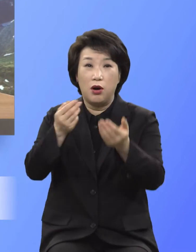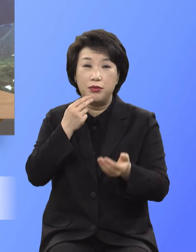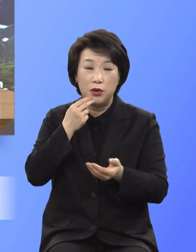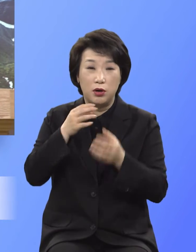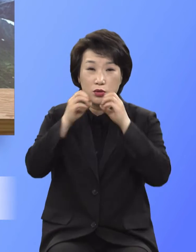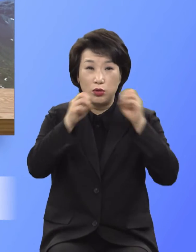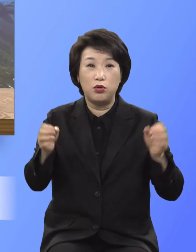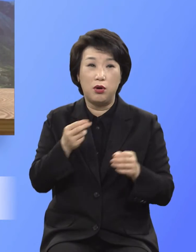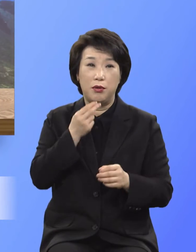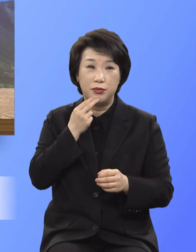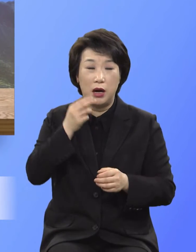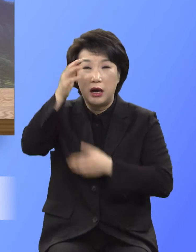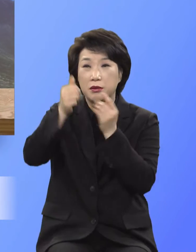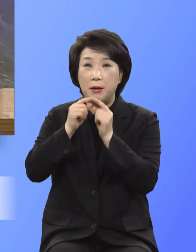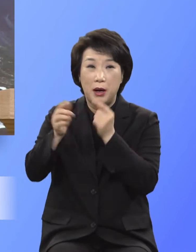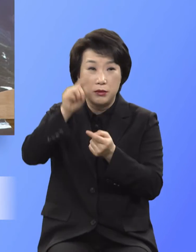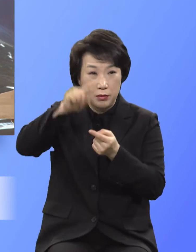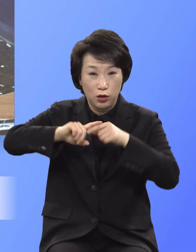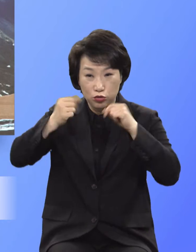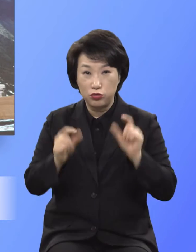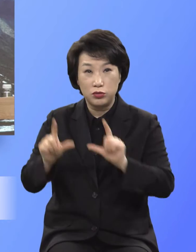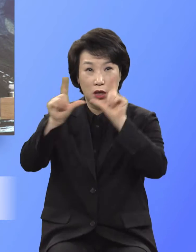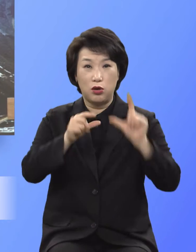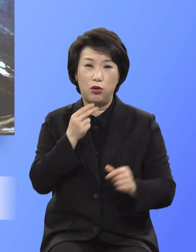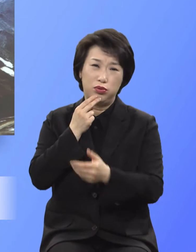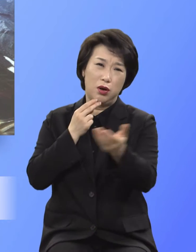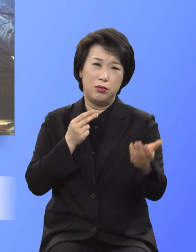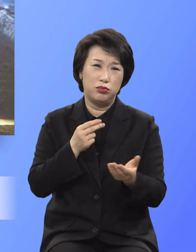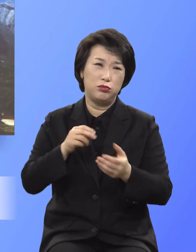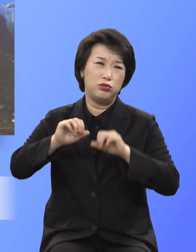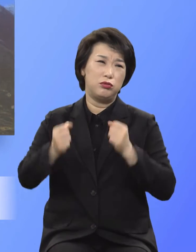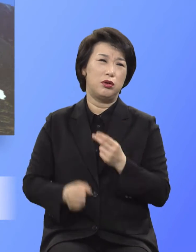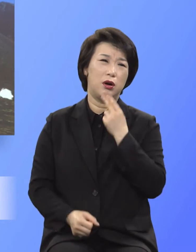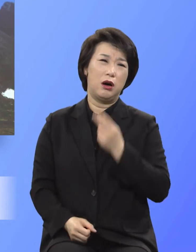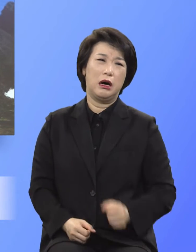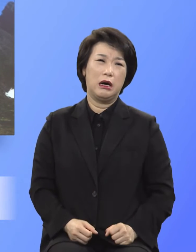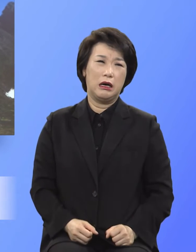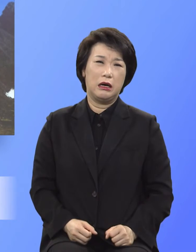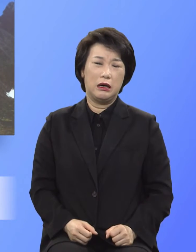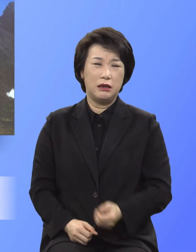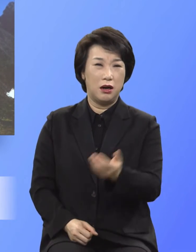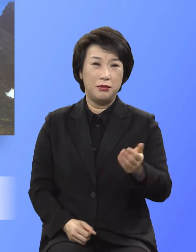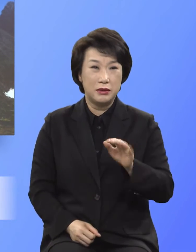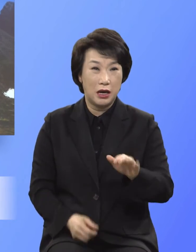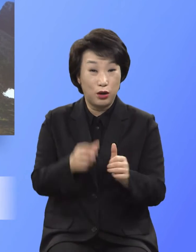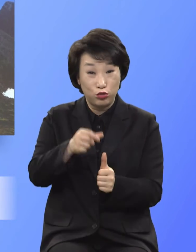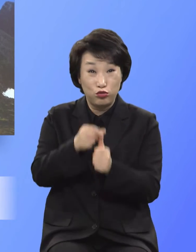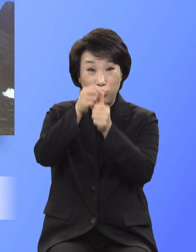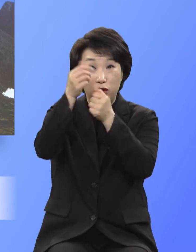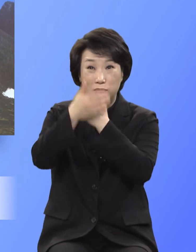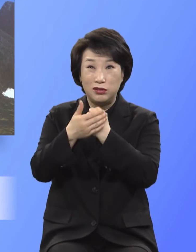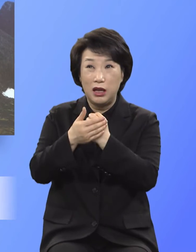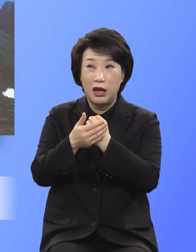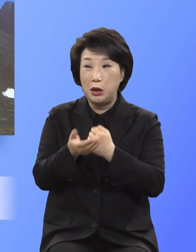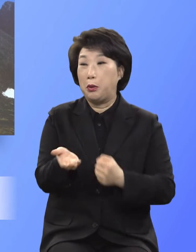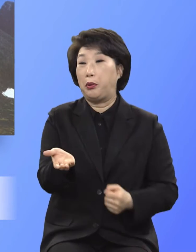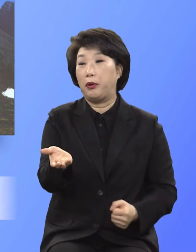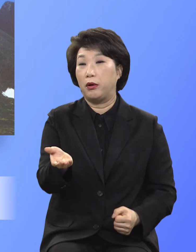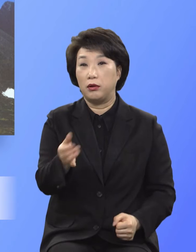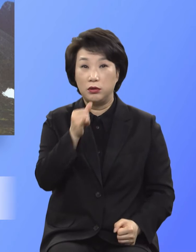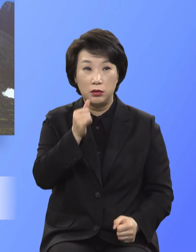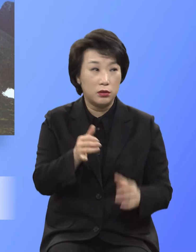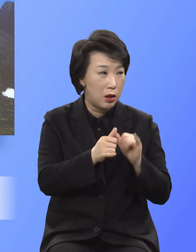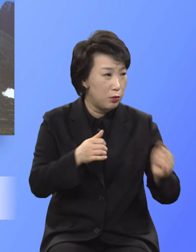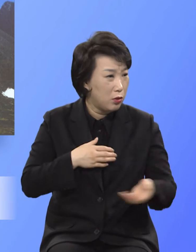못하고 하나님 말씀을 말씀대로 살지 못하고 순종하지 못해서 아주 구원의 은혜를 아주 우습게